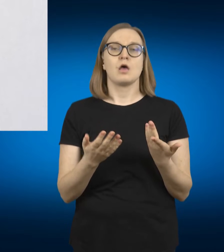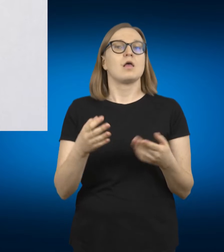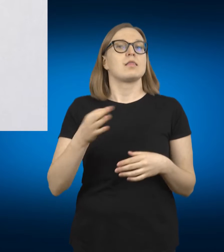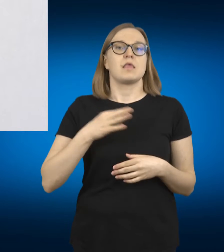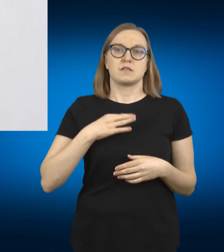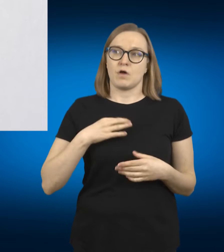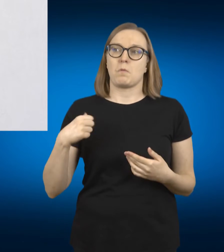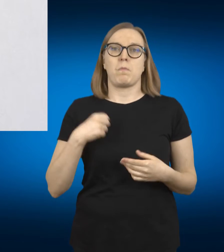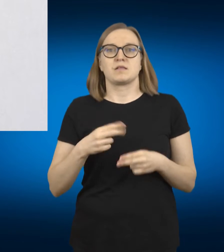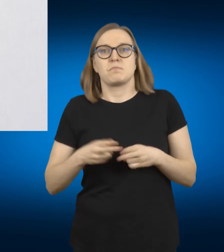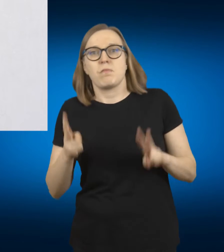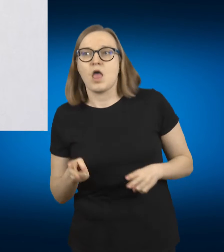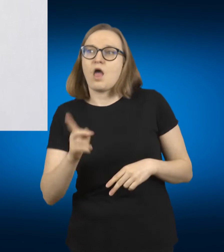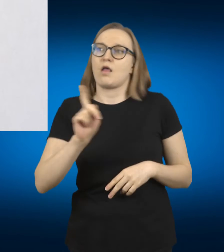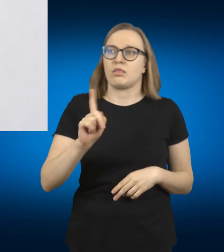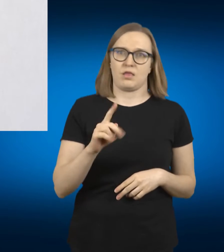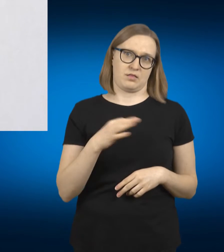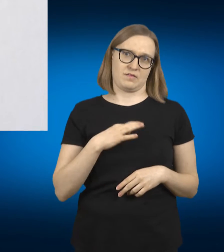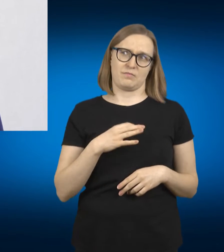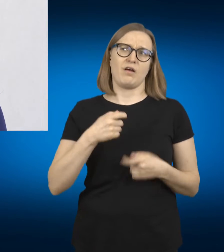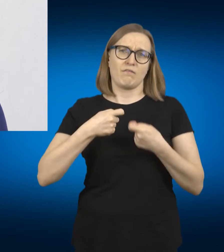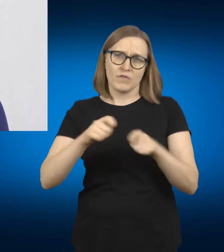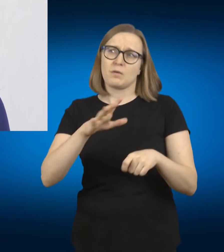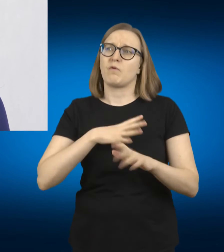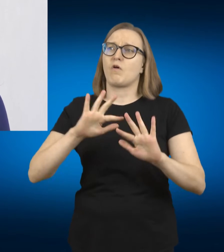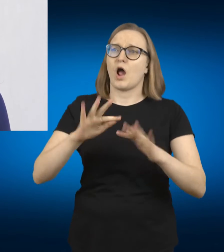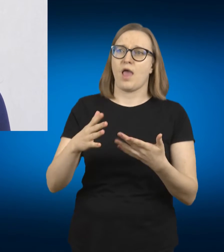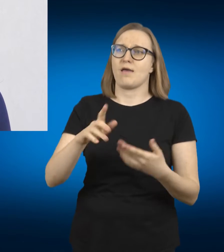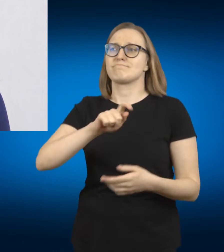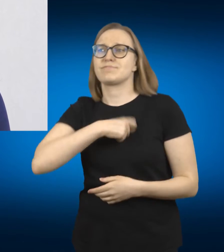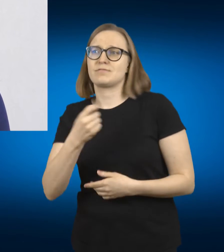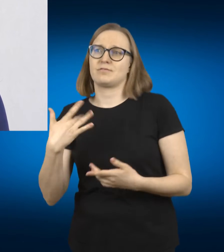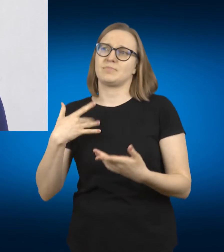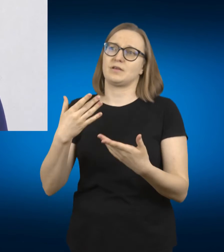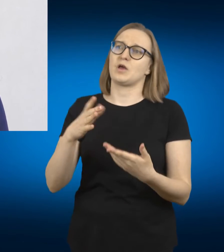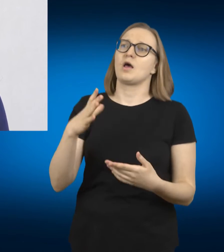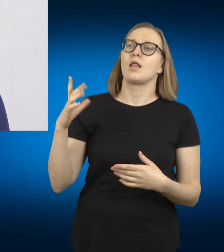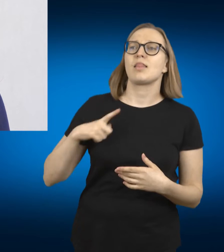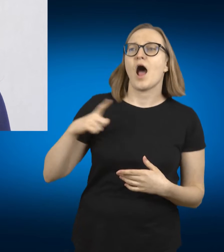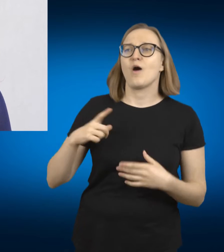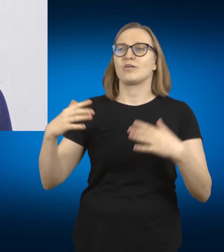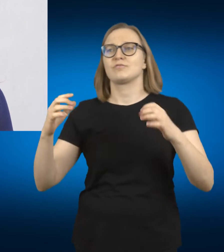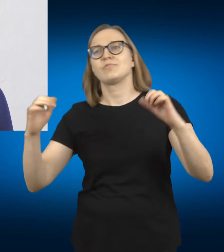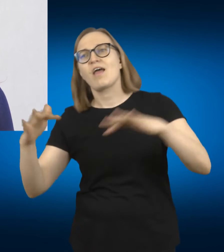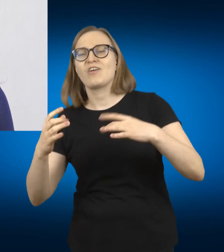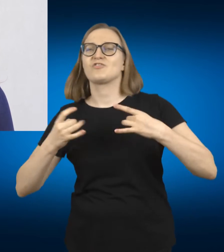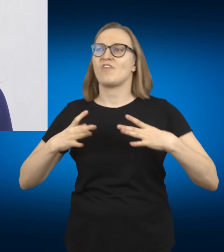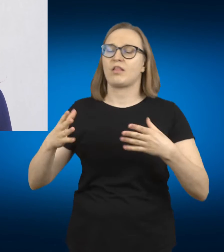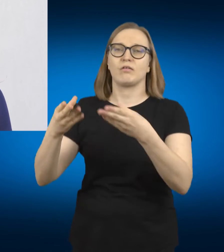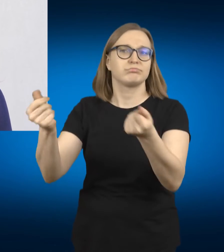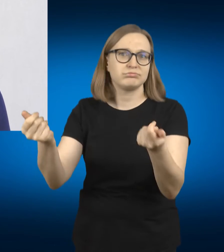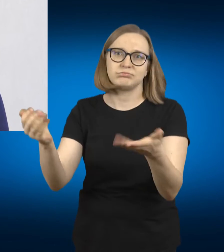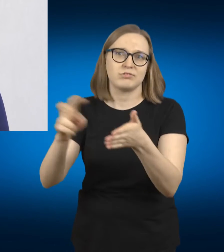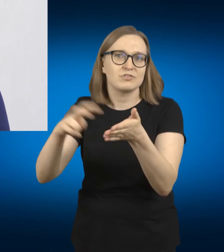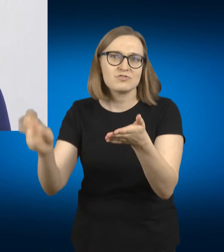esam paliesti situacijos, tikrai ko nors teko atsisakyti, kas nors neįvyko, galbūt koks nors įvykis ar renginys, kurį planavote